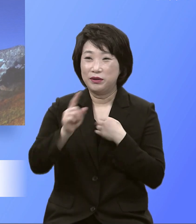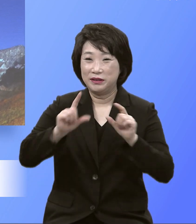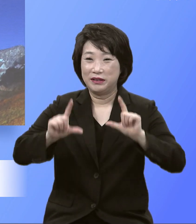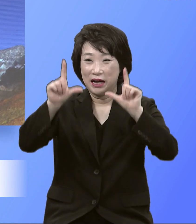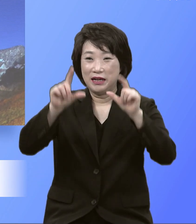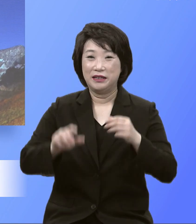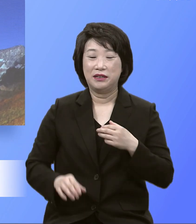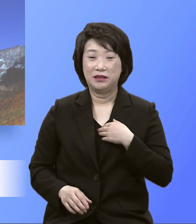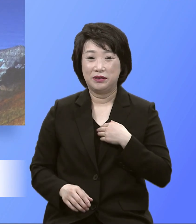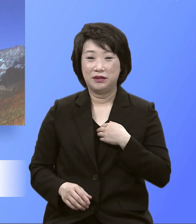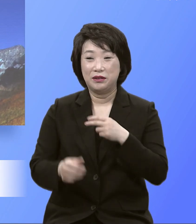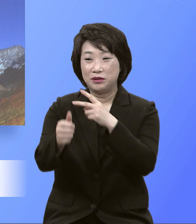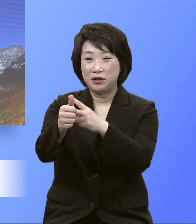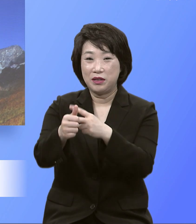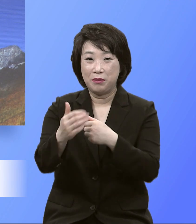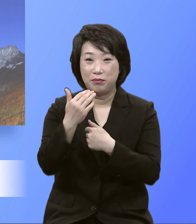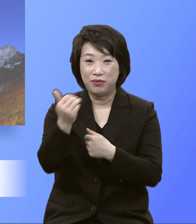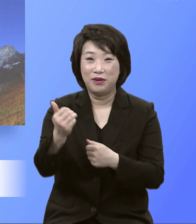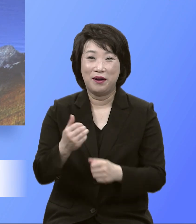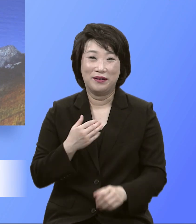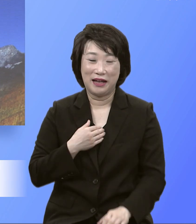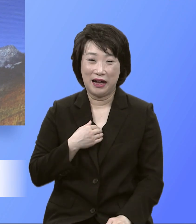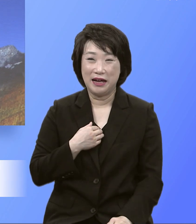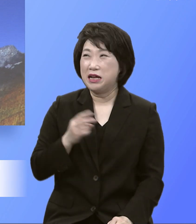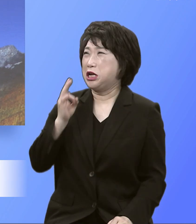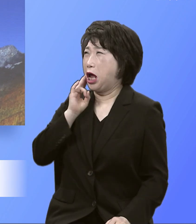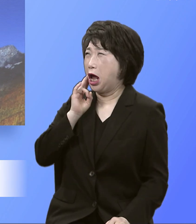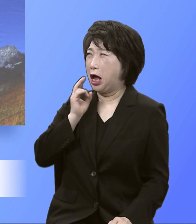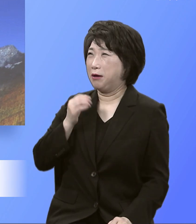그래요. 윤석전 우리 선생님이